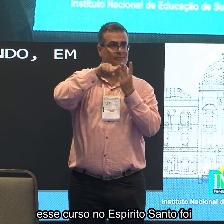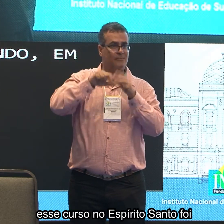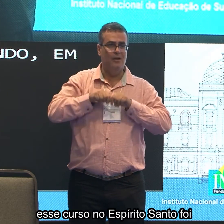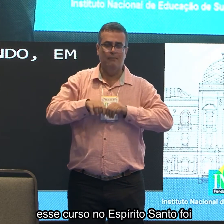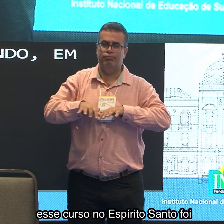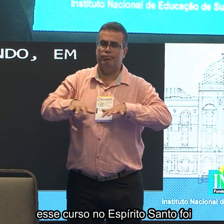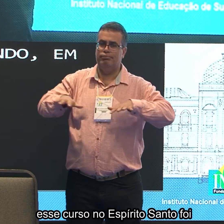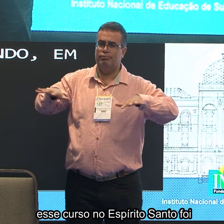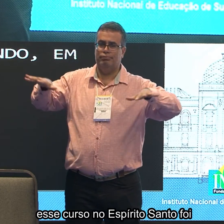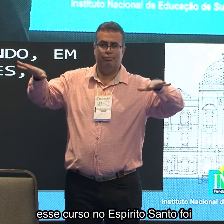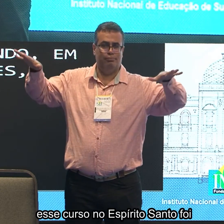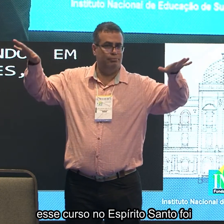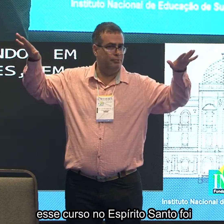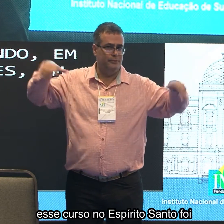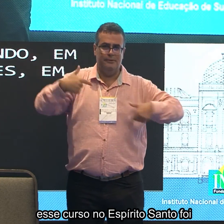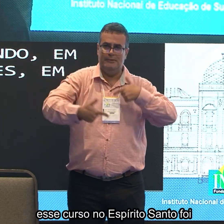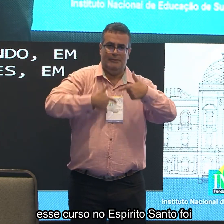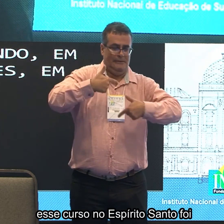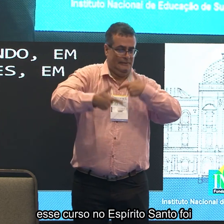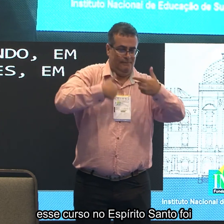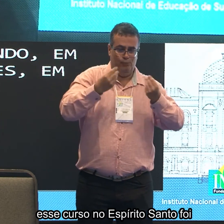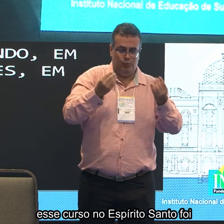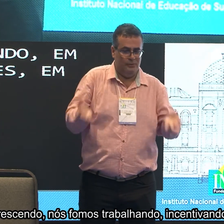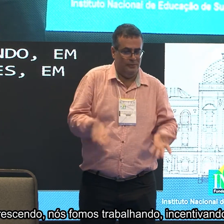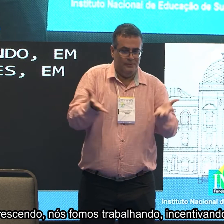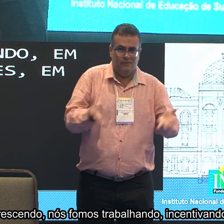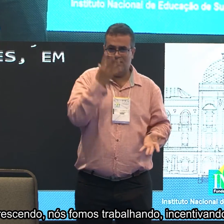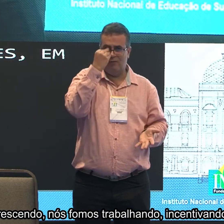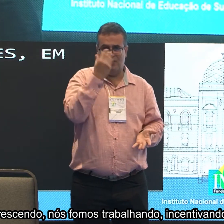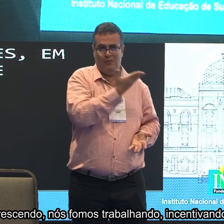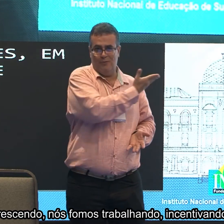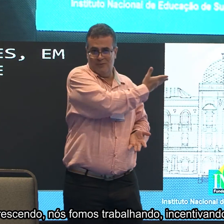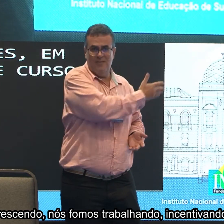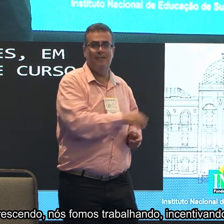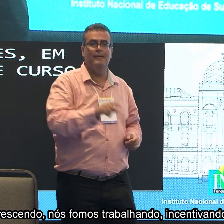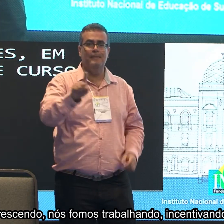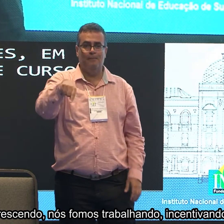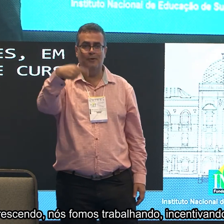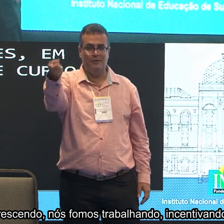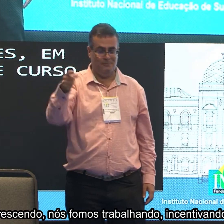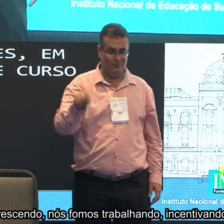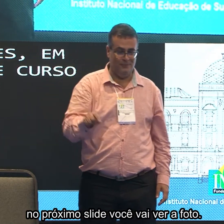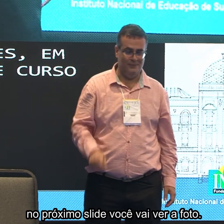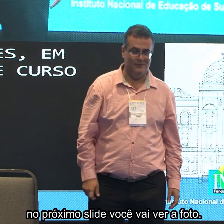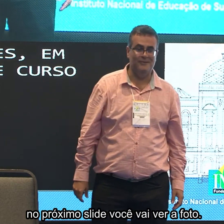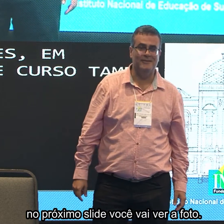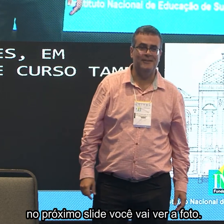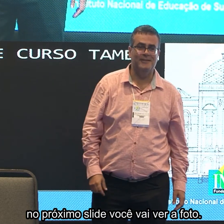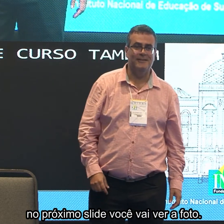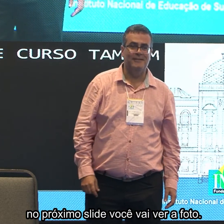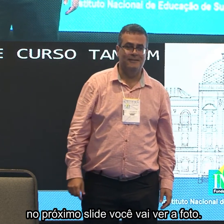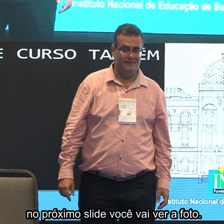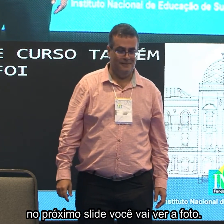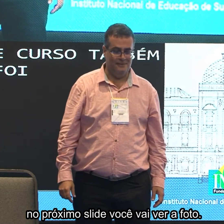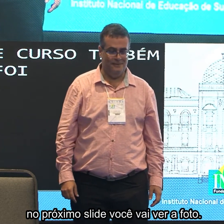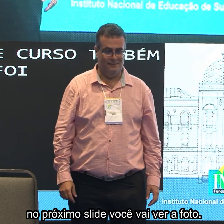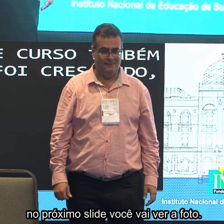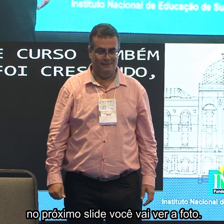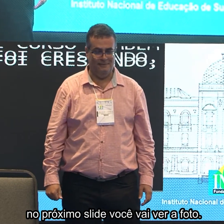E esse curso também em Espírito Santo foi crescendo, nós fomos trabalhando, incentivando. E na próxima slide você vai ver